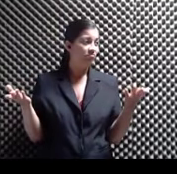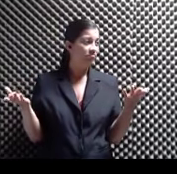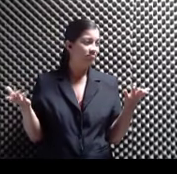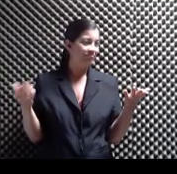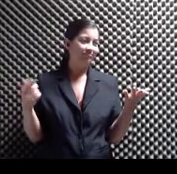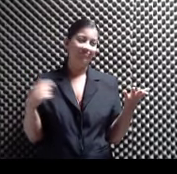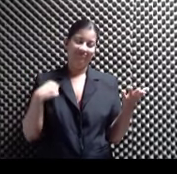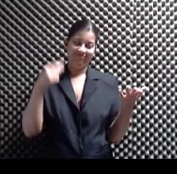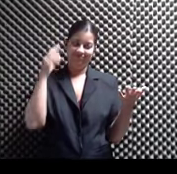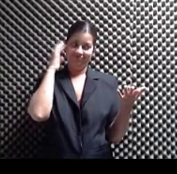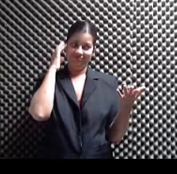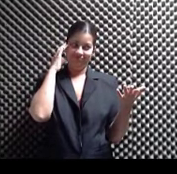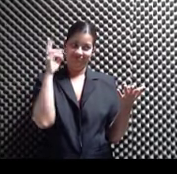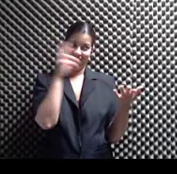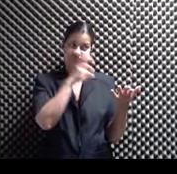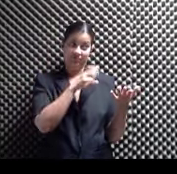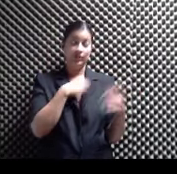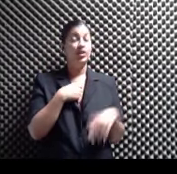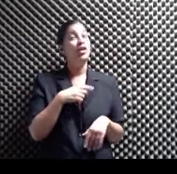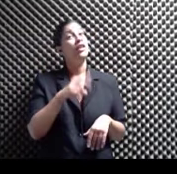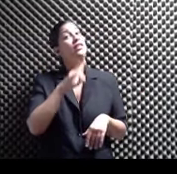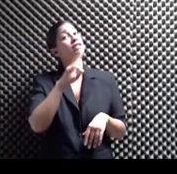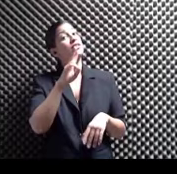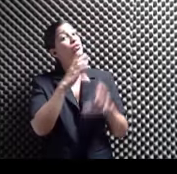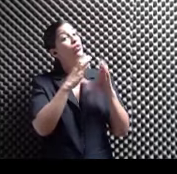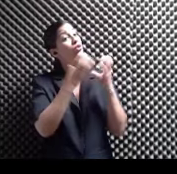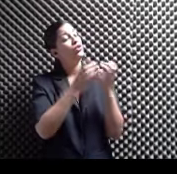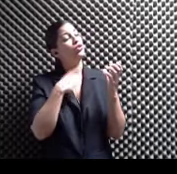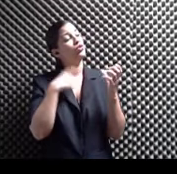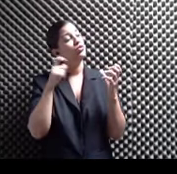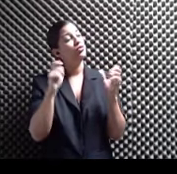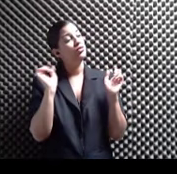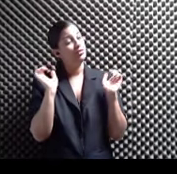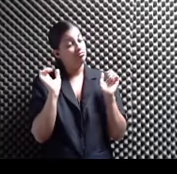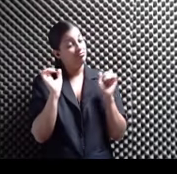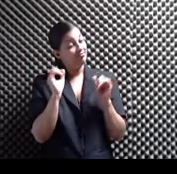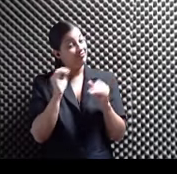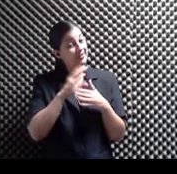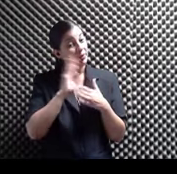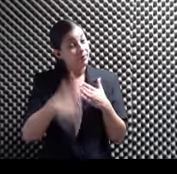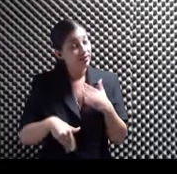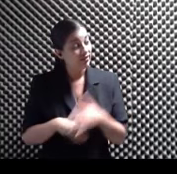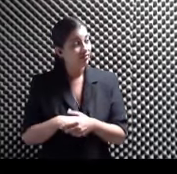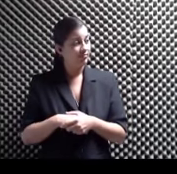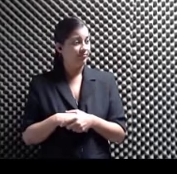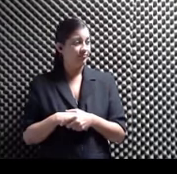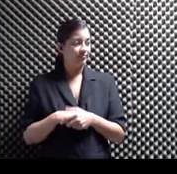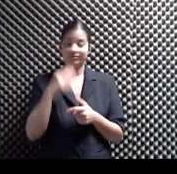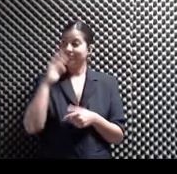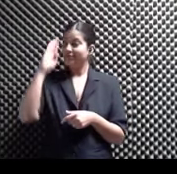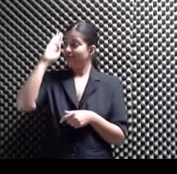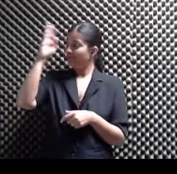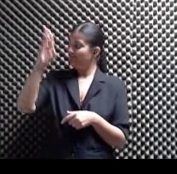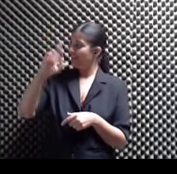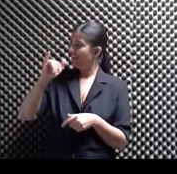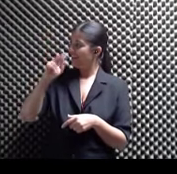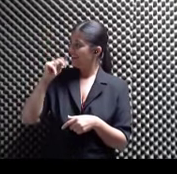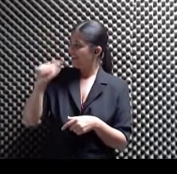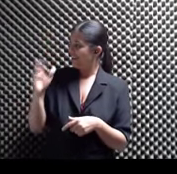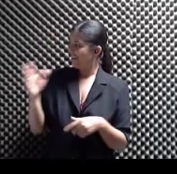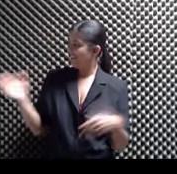sea, tengo que terminar el segundo curso que ahí me lo dejé. Ah, oh, sí, oh, no, esa parte yo no la sabía. ¡Hola, reina!